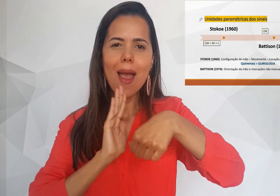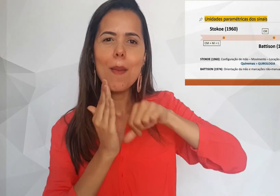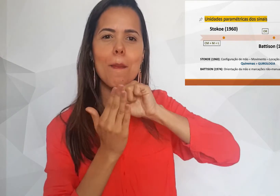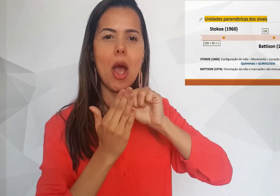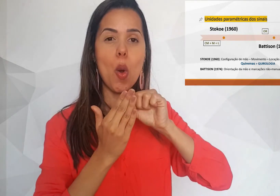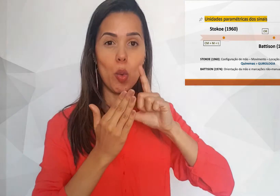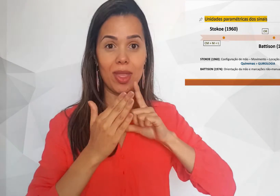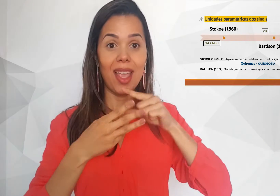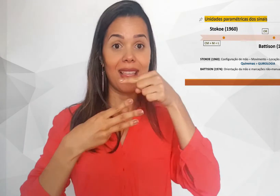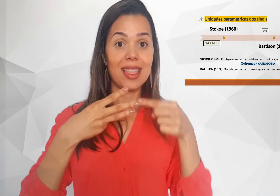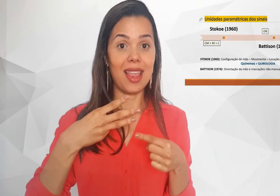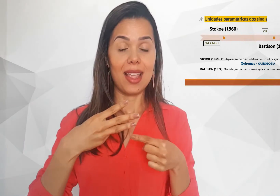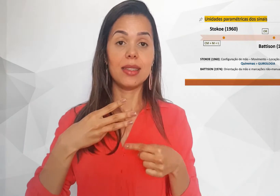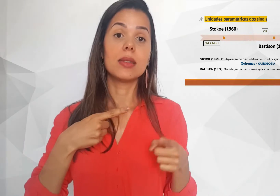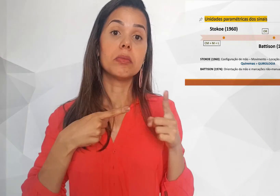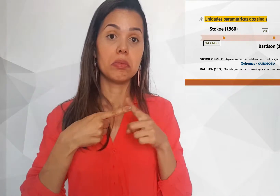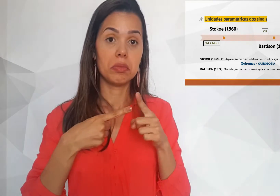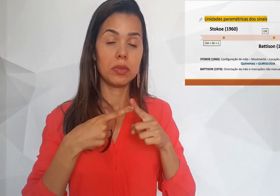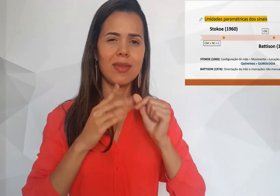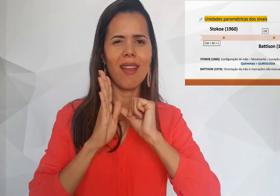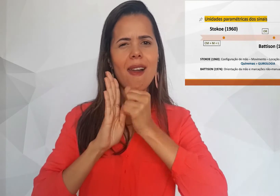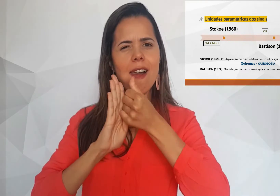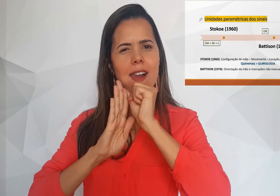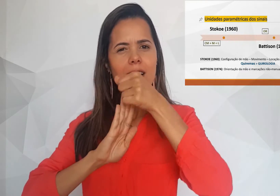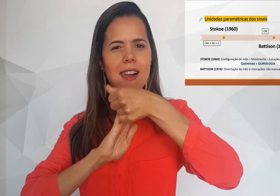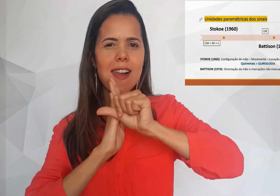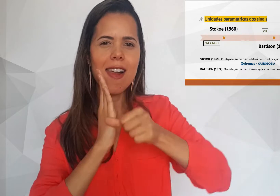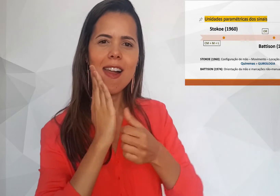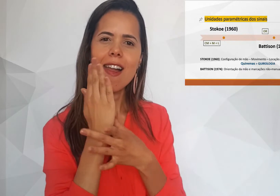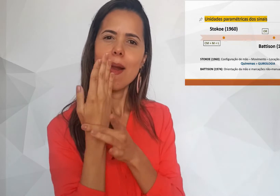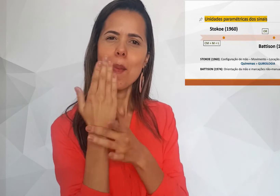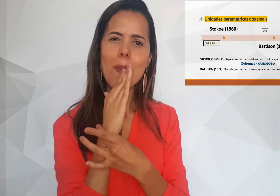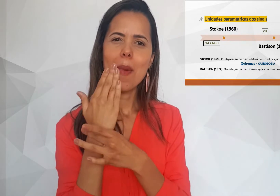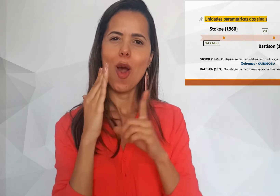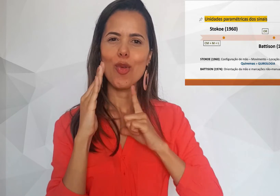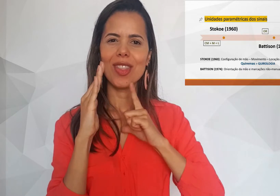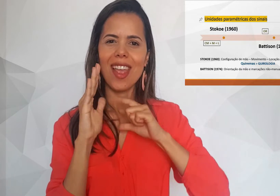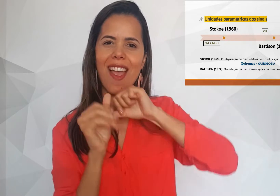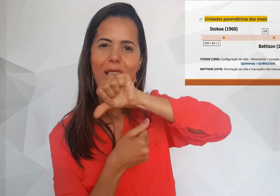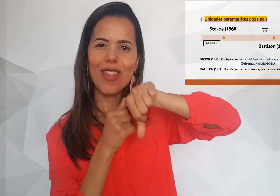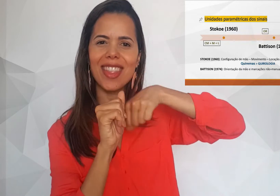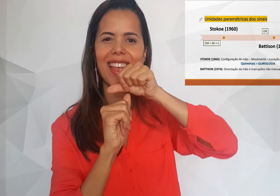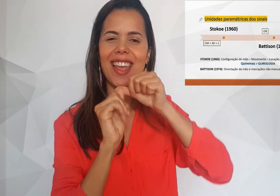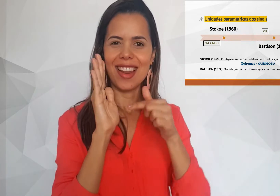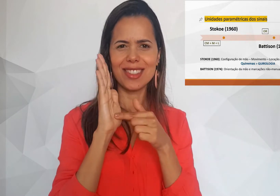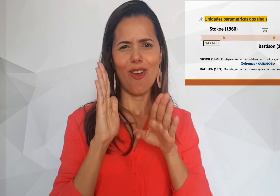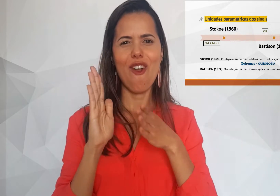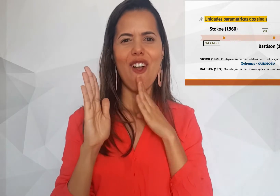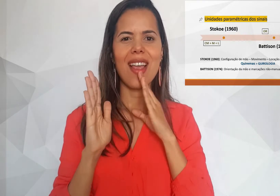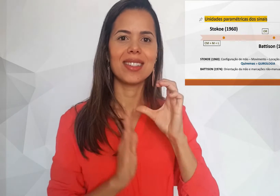são, né, unidades de 3 tipos, são elas: configuração de mão, ou seja, a configuração de mão, esse